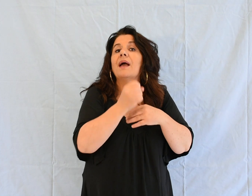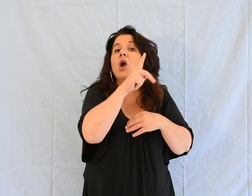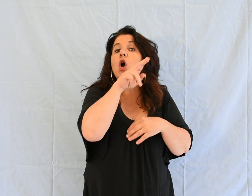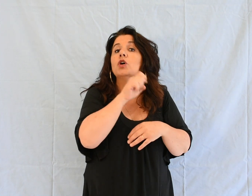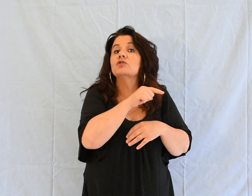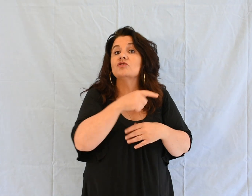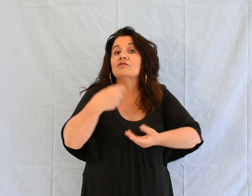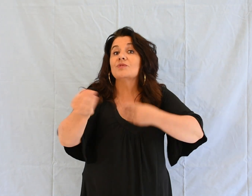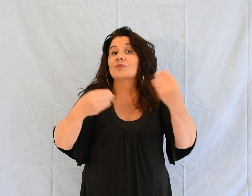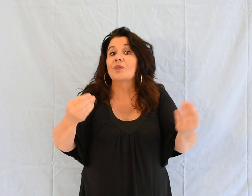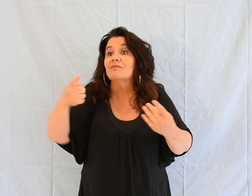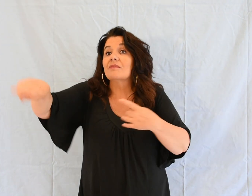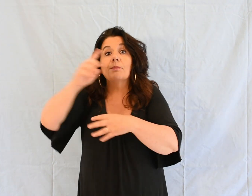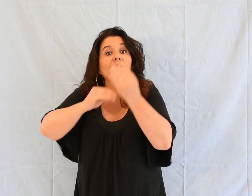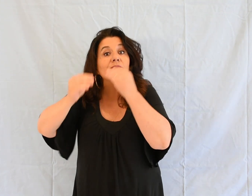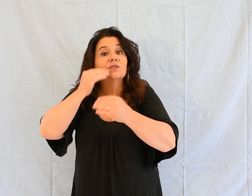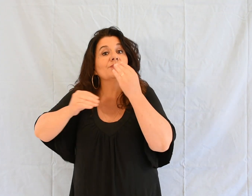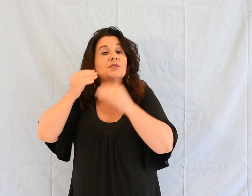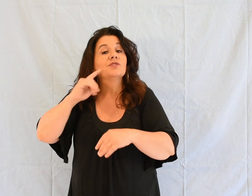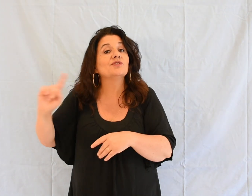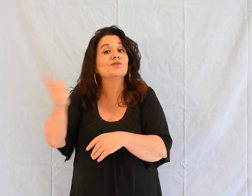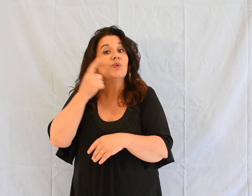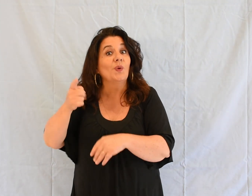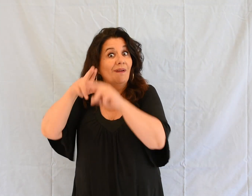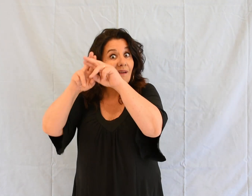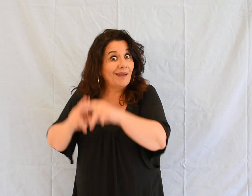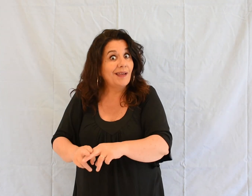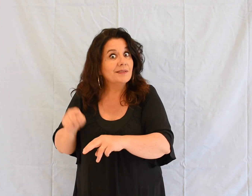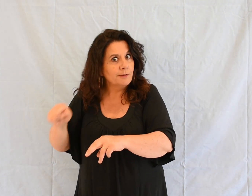restés en surplus pour ceux qui prenaient cette nourriture.